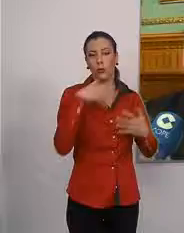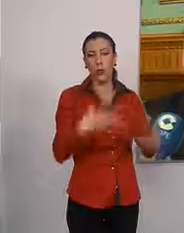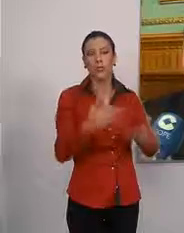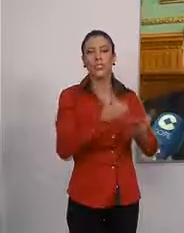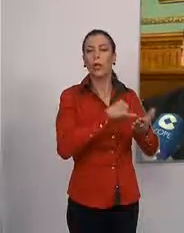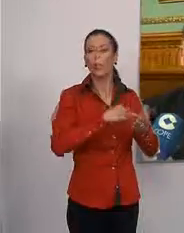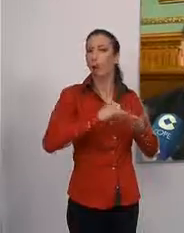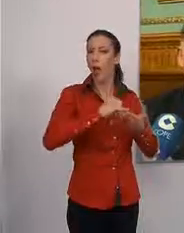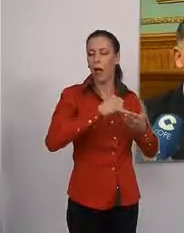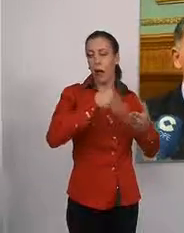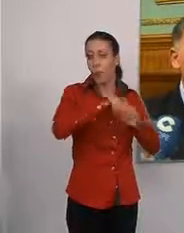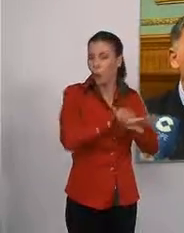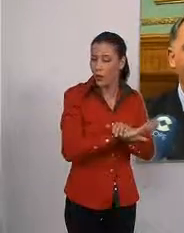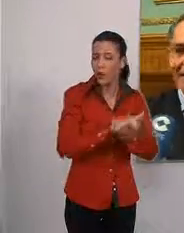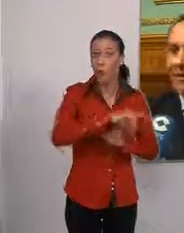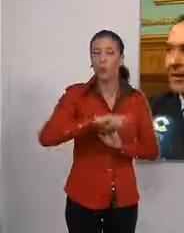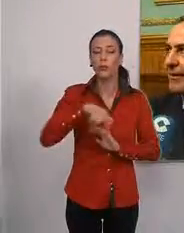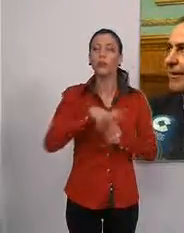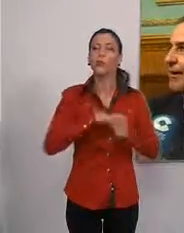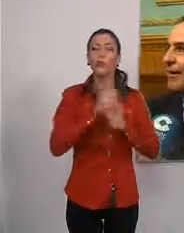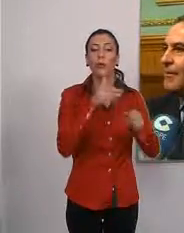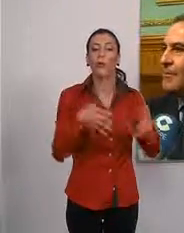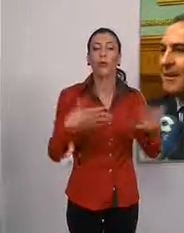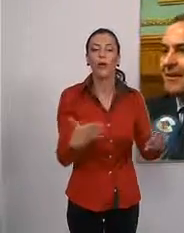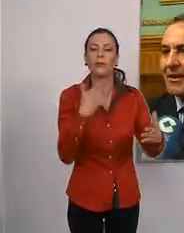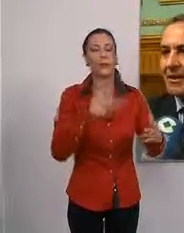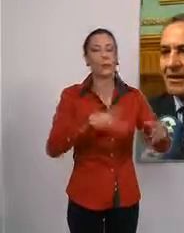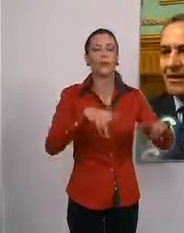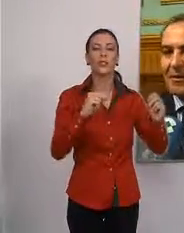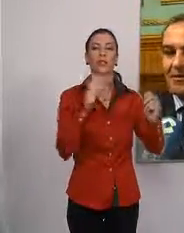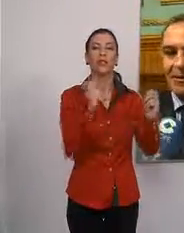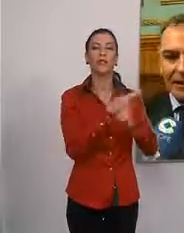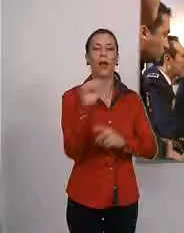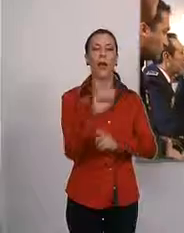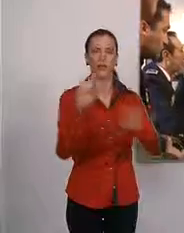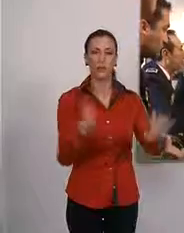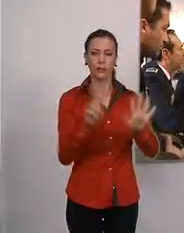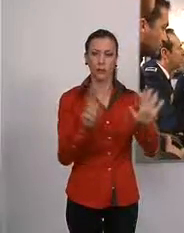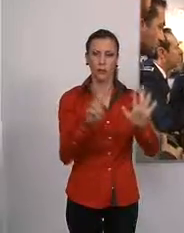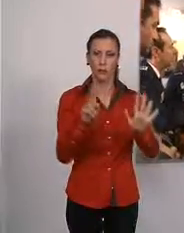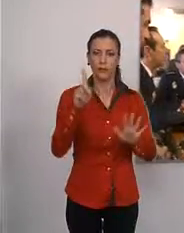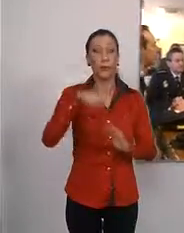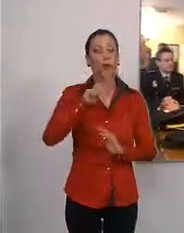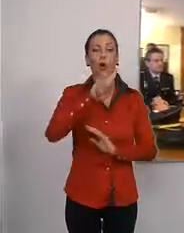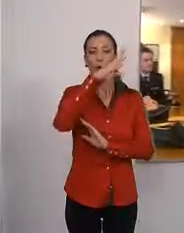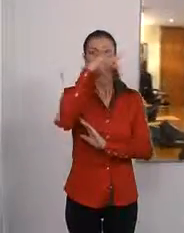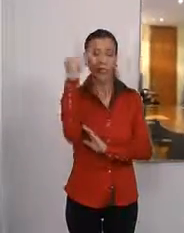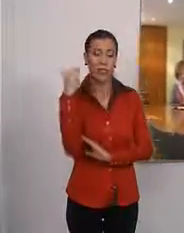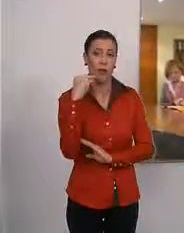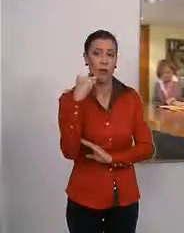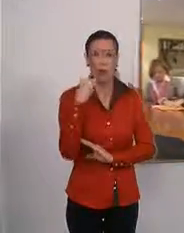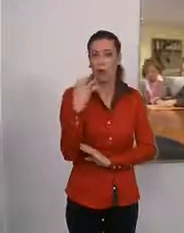comarca de la costa y de la provincia es la terminación de la autovía A7. No se ha olvidado en su